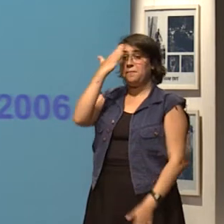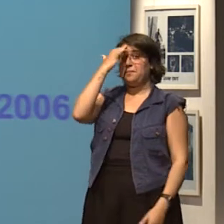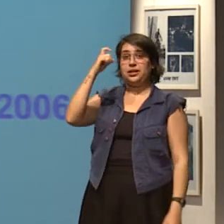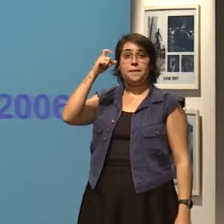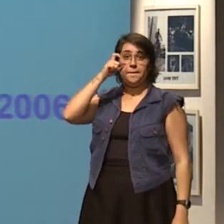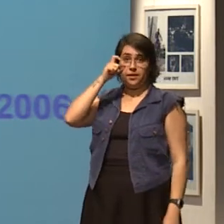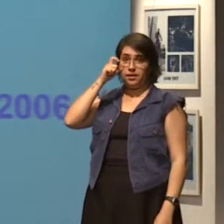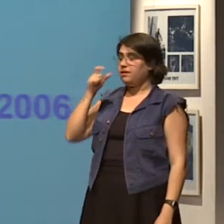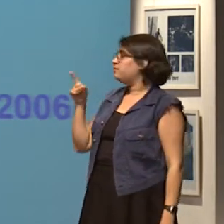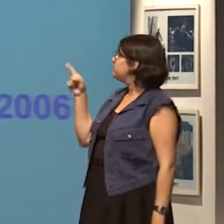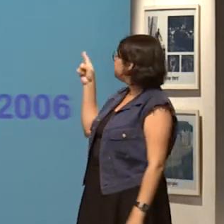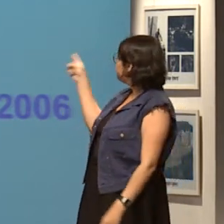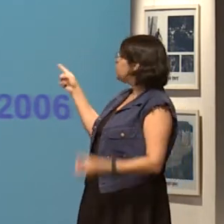está assegurada através da Lei Maria da Penha,